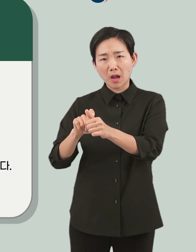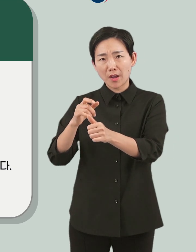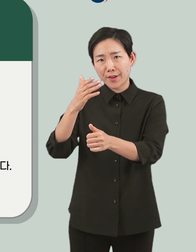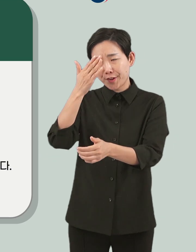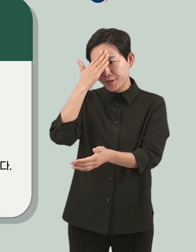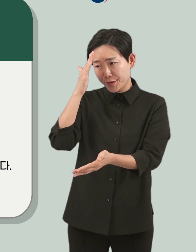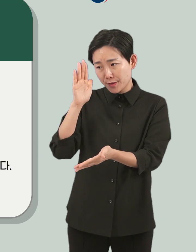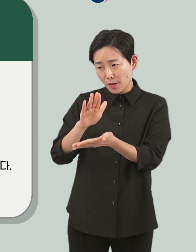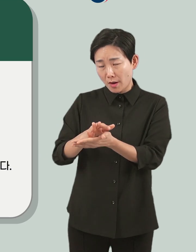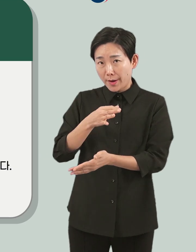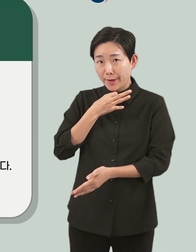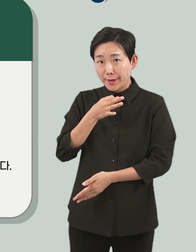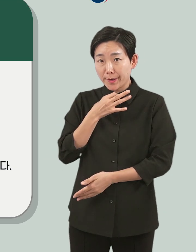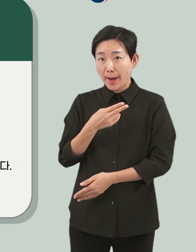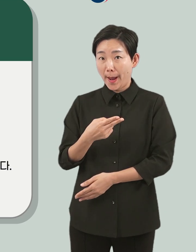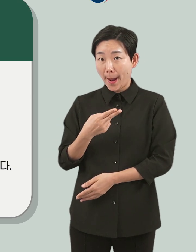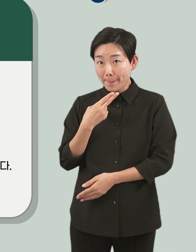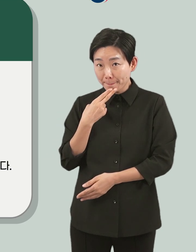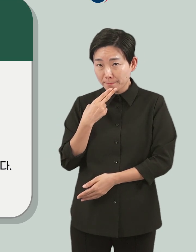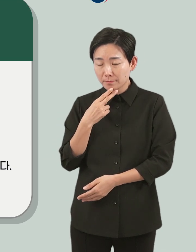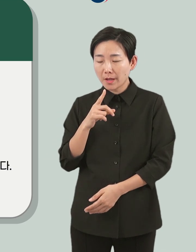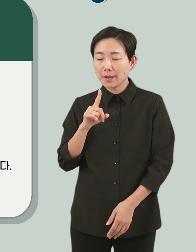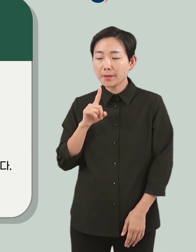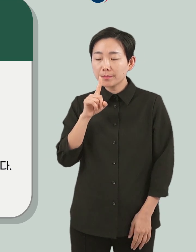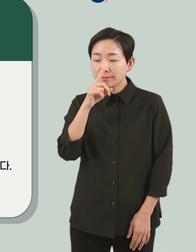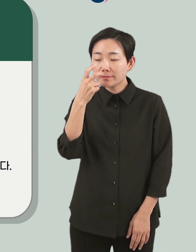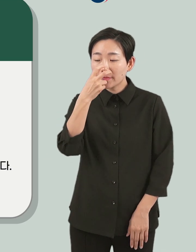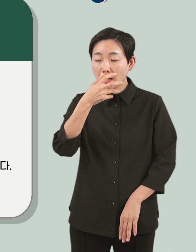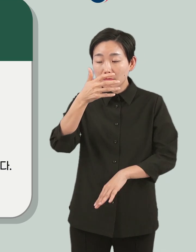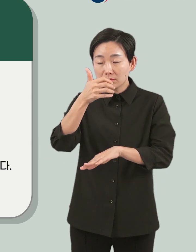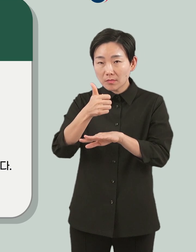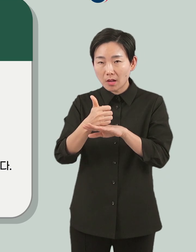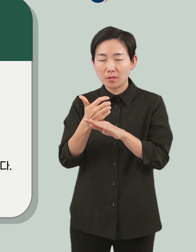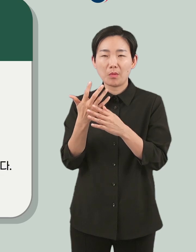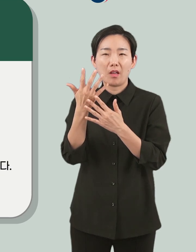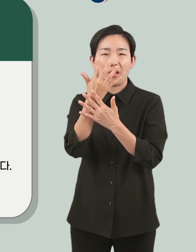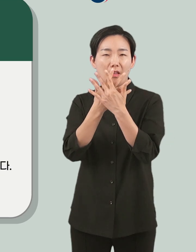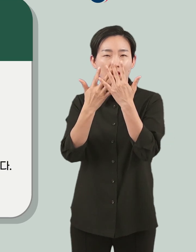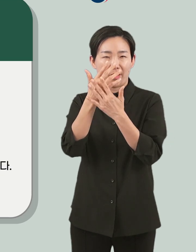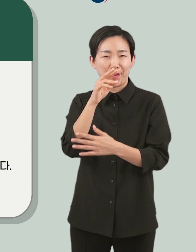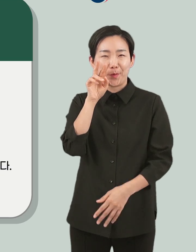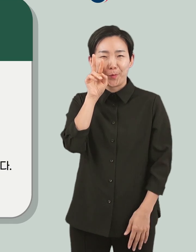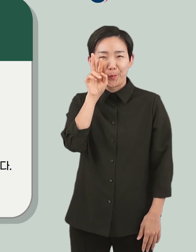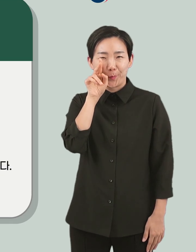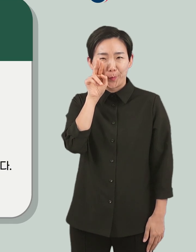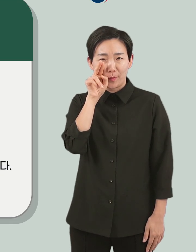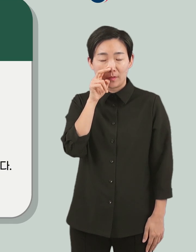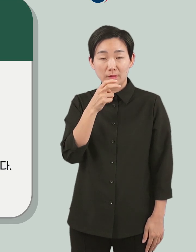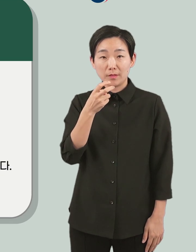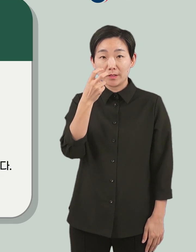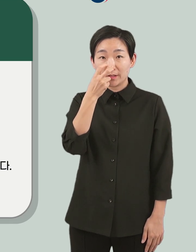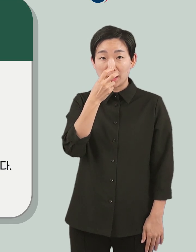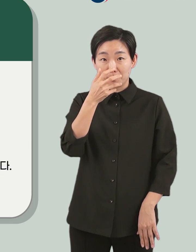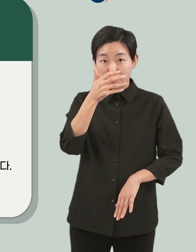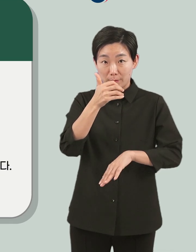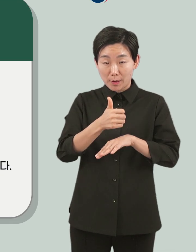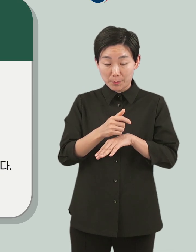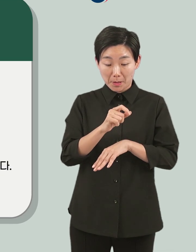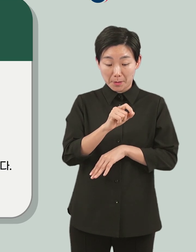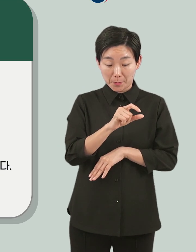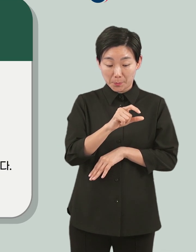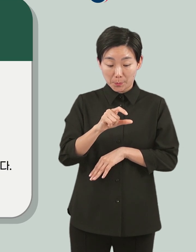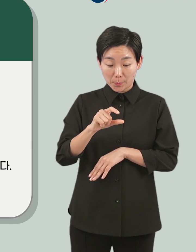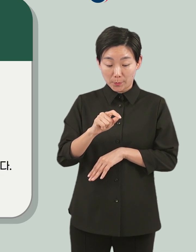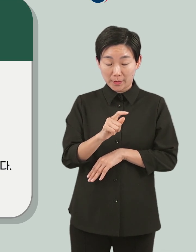수 있습니다. 검사 선티와 대조선 씨가 모두 나타났더라도 다른 바이러스나 세균과의 중복